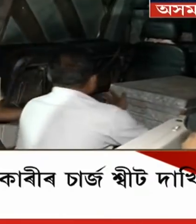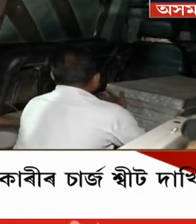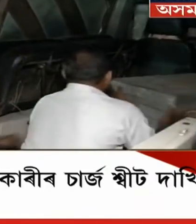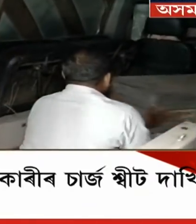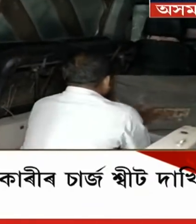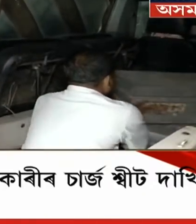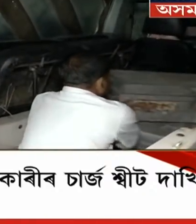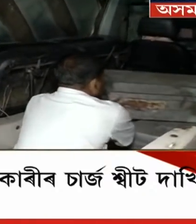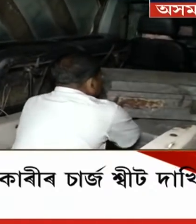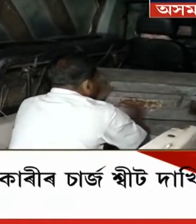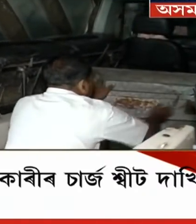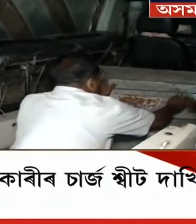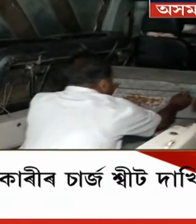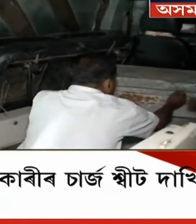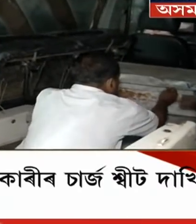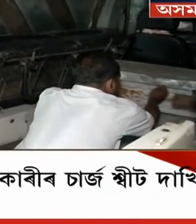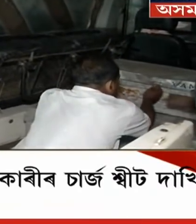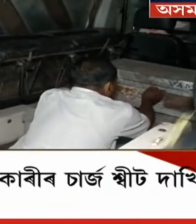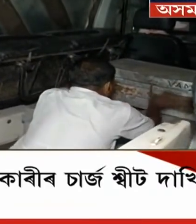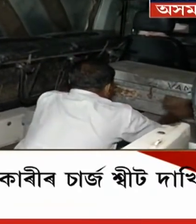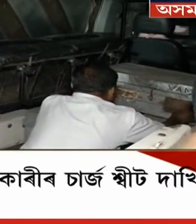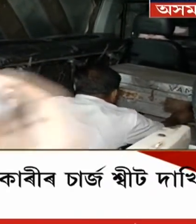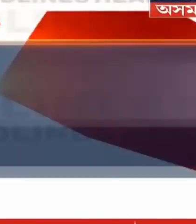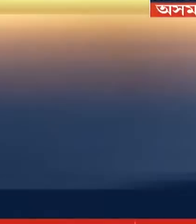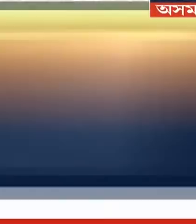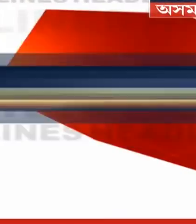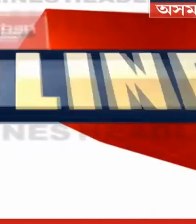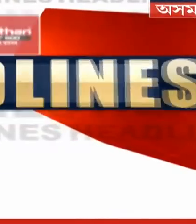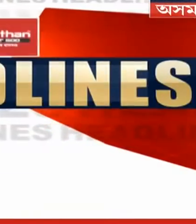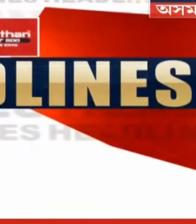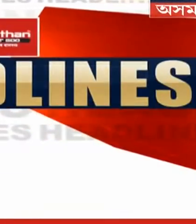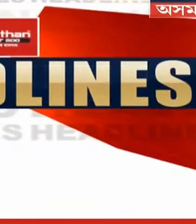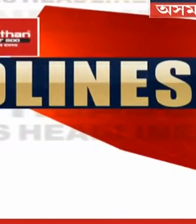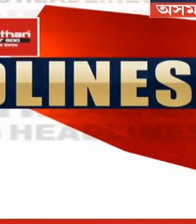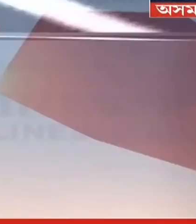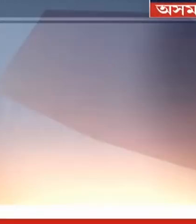চার্জশিটত নাম থকা সকলক শীঘ্রে গ্রেপ্তারের সম্ভাবনা প্রকট।